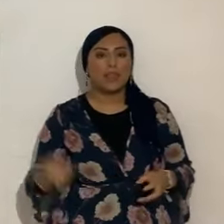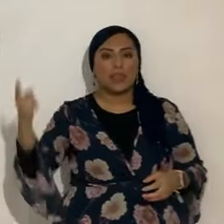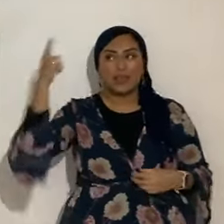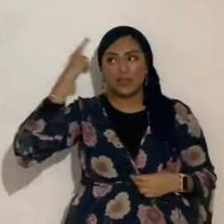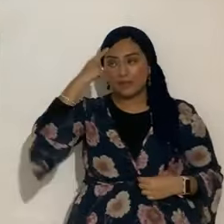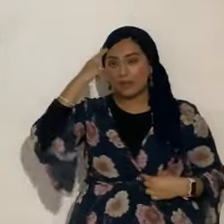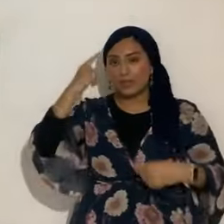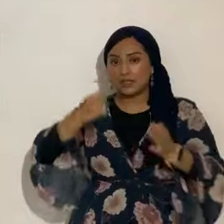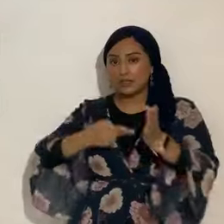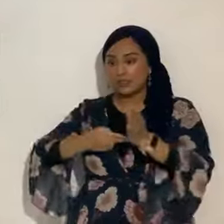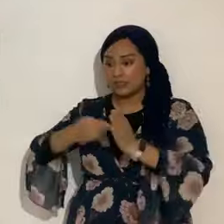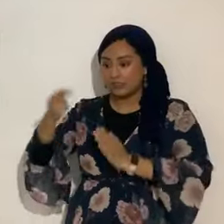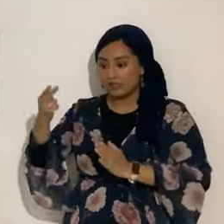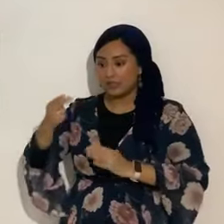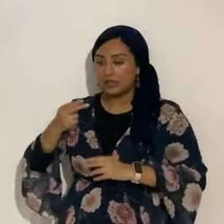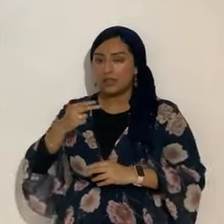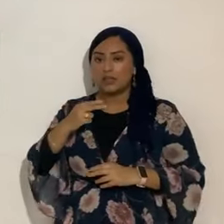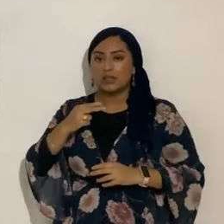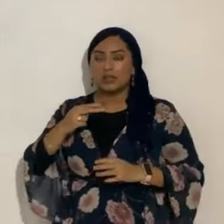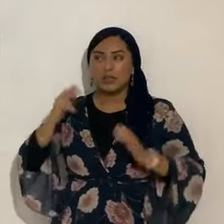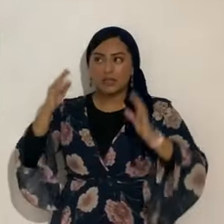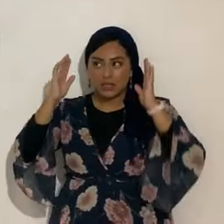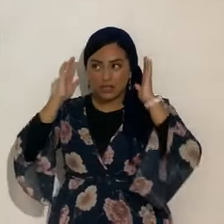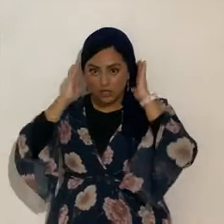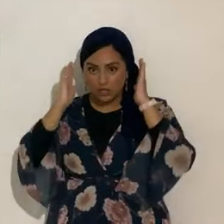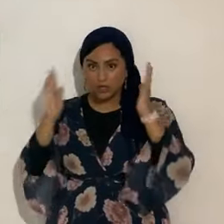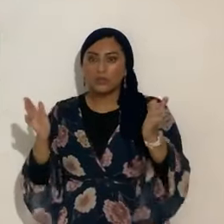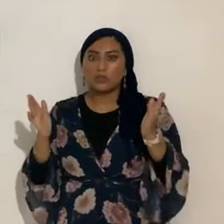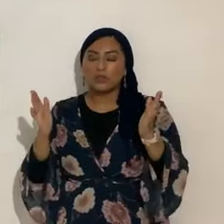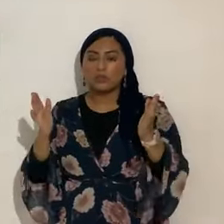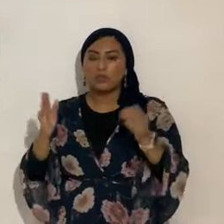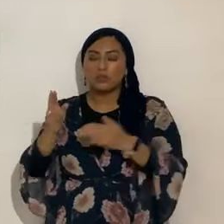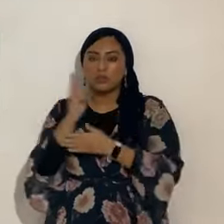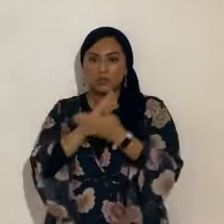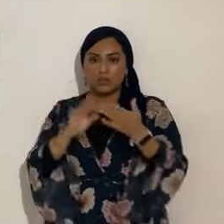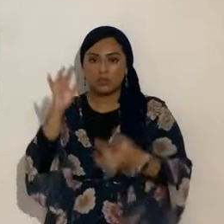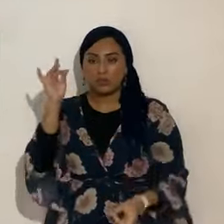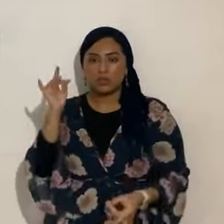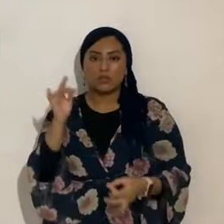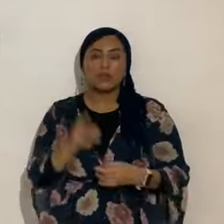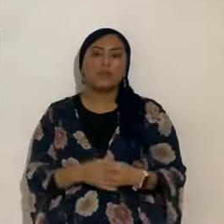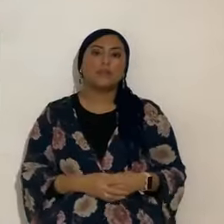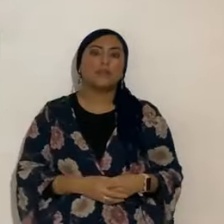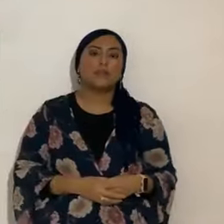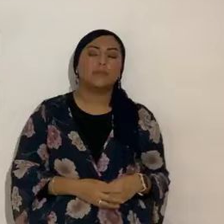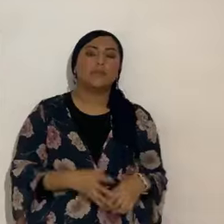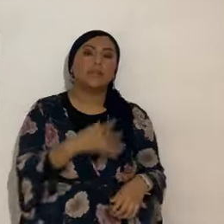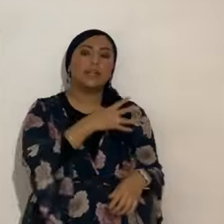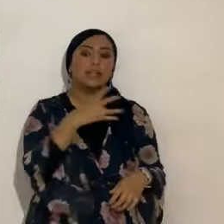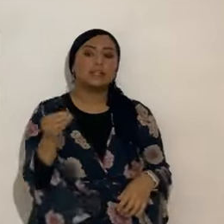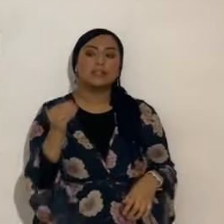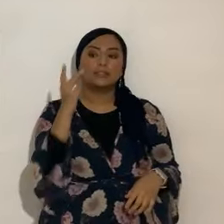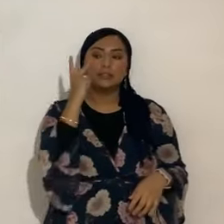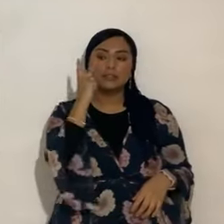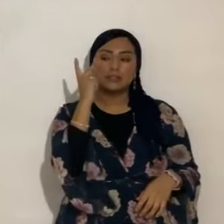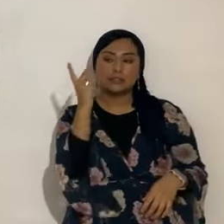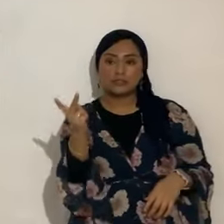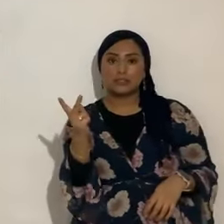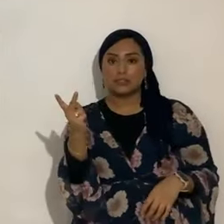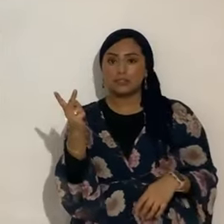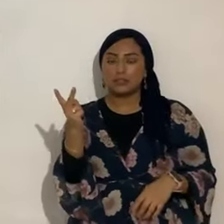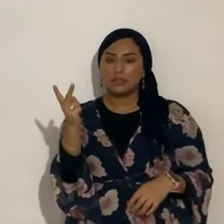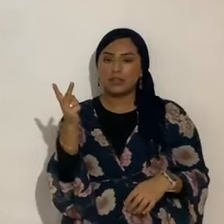mentalidad recta escucha al Ruach HaKodesh y ve, valga